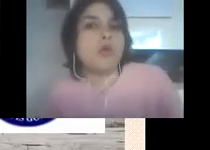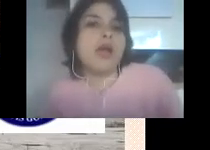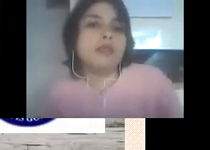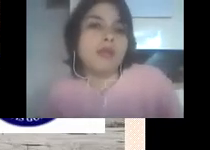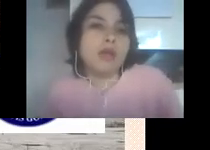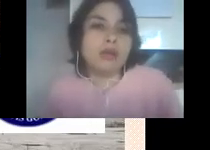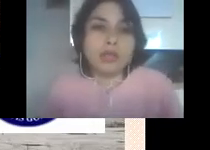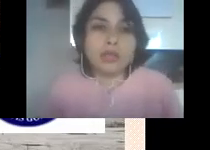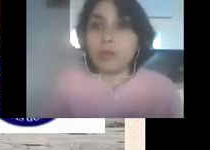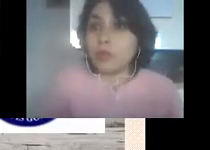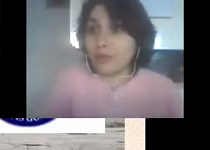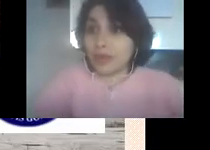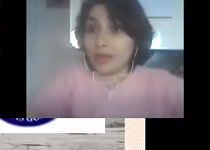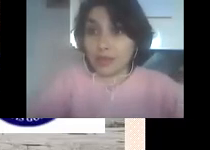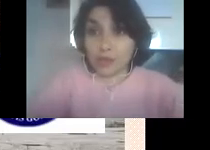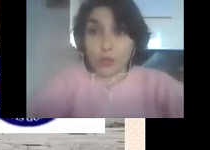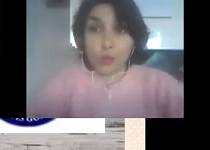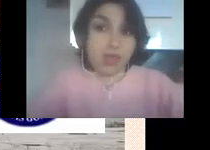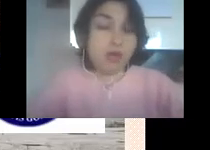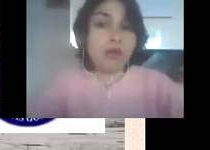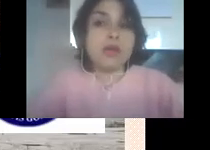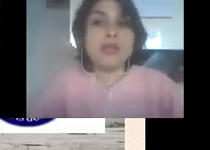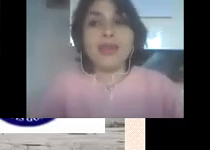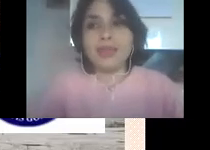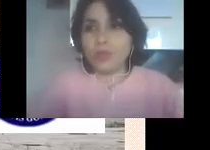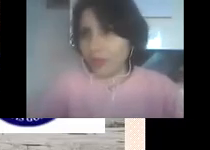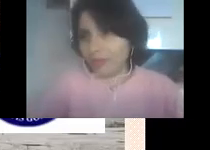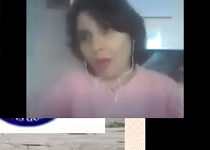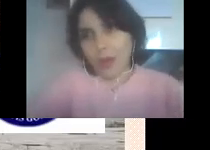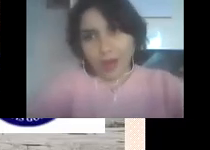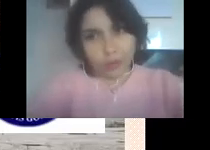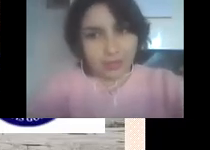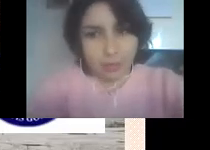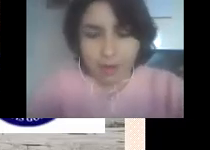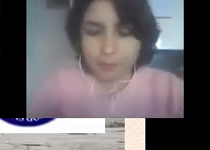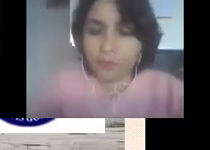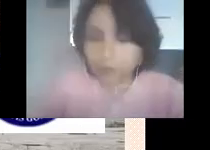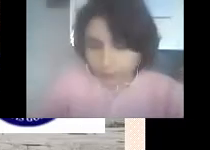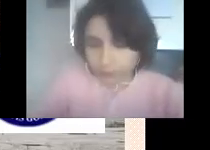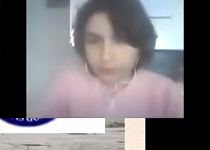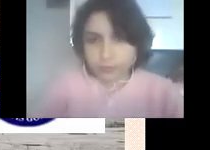en algunas actividades cortitas, vamos a finalizar viendo un video, ¿ya? Y dando una tarea para la otra semana.